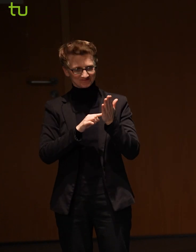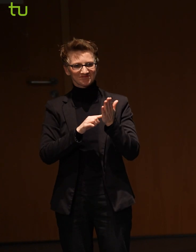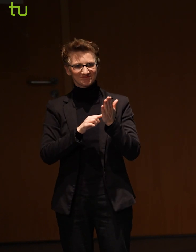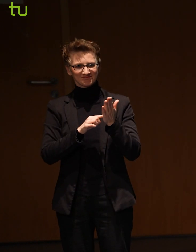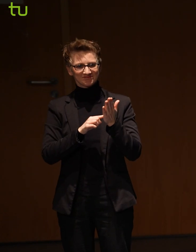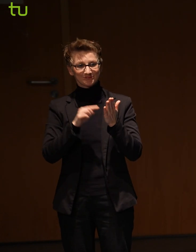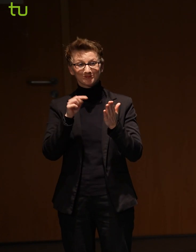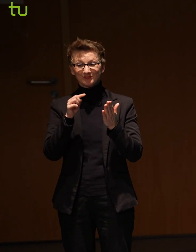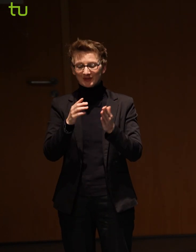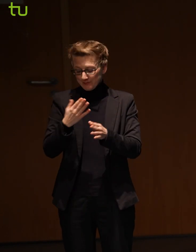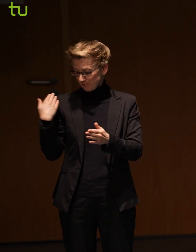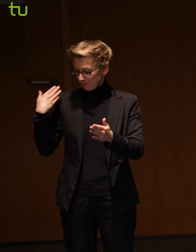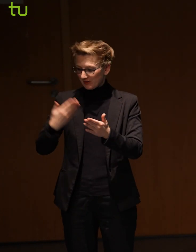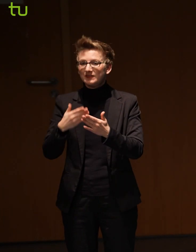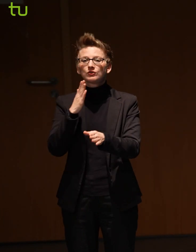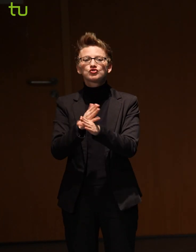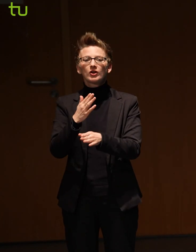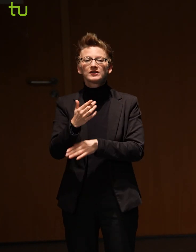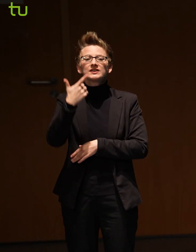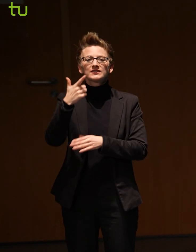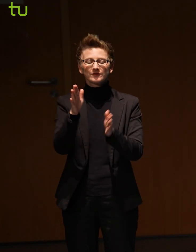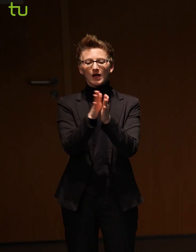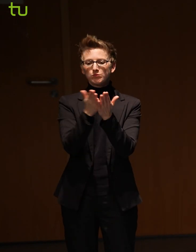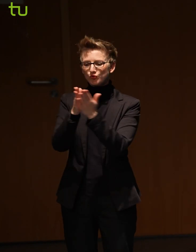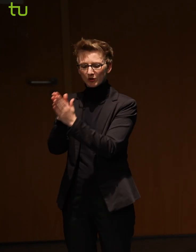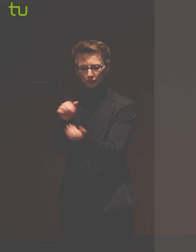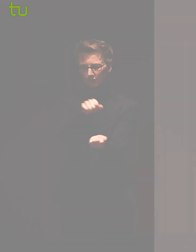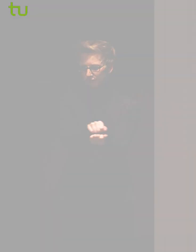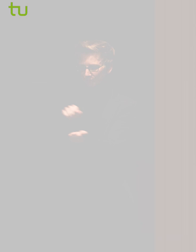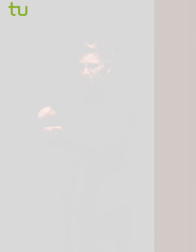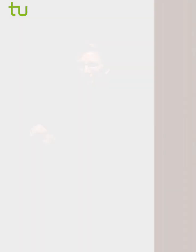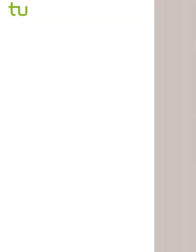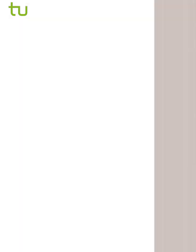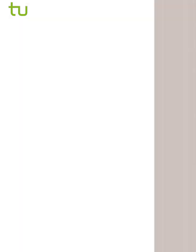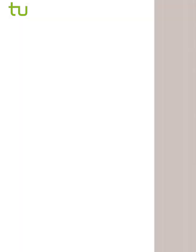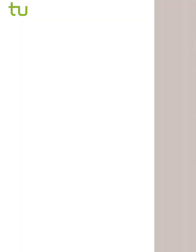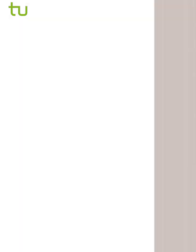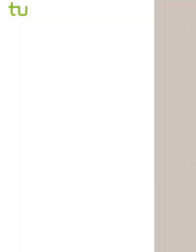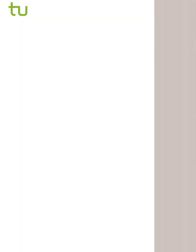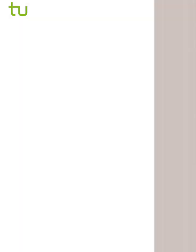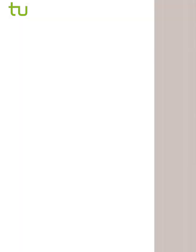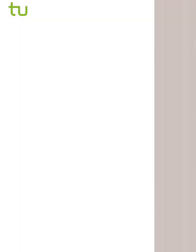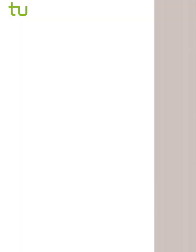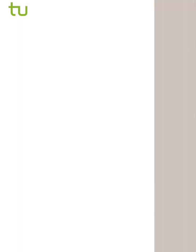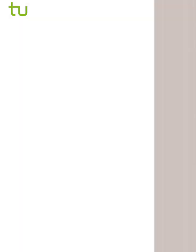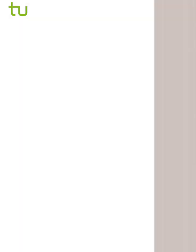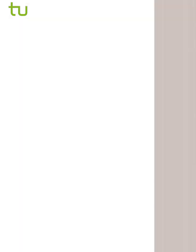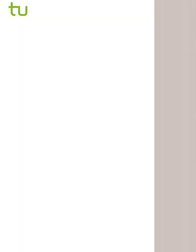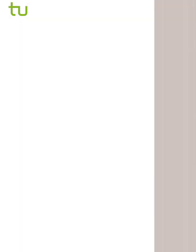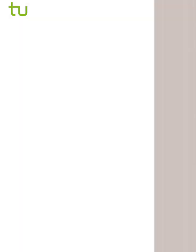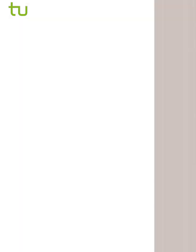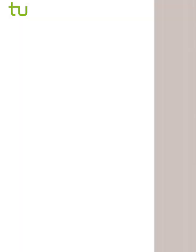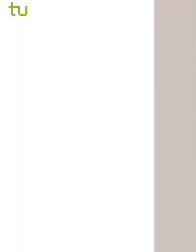bereits zwei Bände mit Whitmans Lyrik auf Englisch und Deutsch vorgelegt, und zwar Liebeslyrik in der Übersetzung von Frank